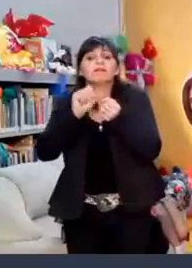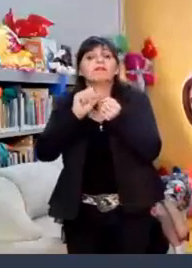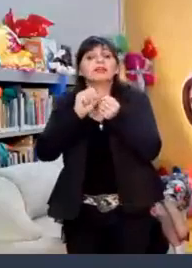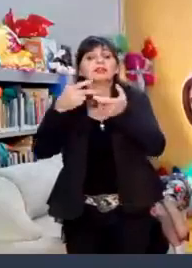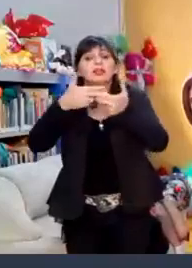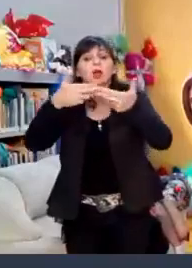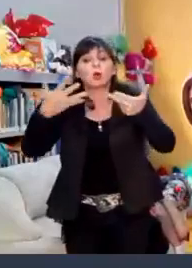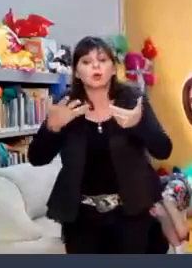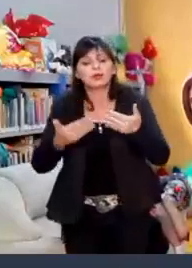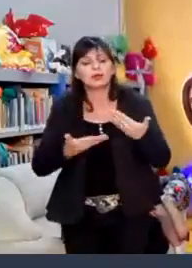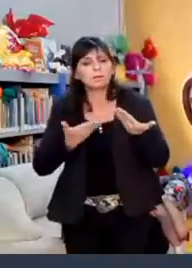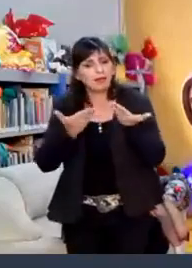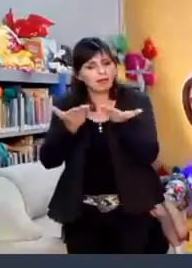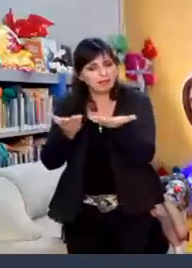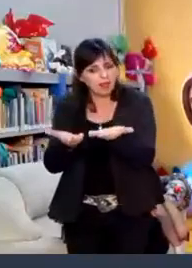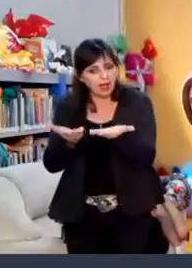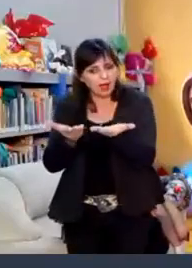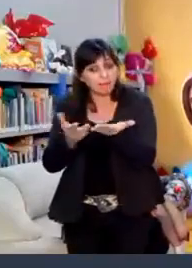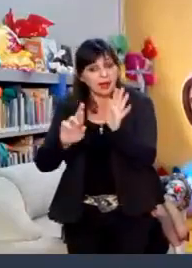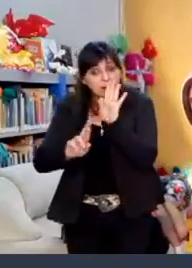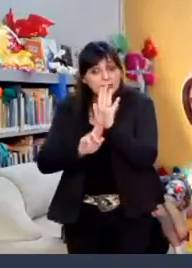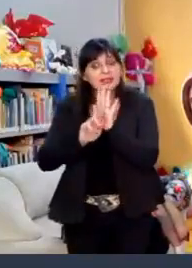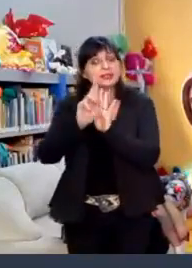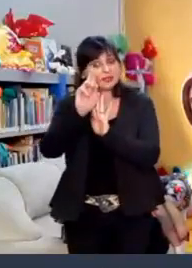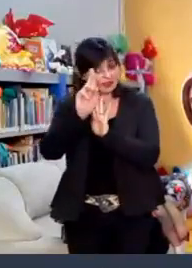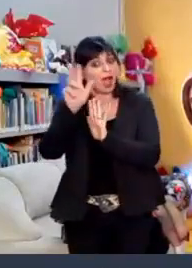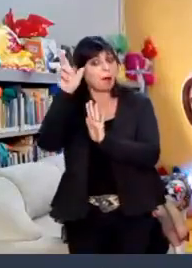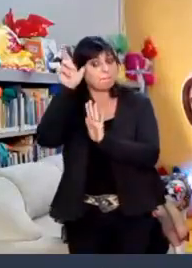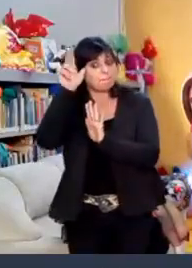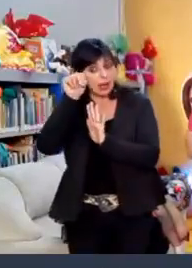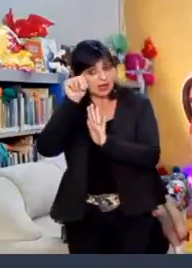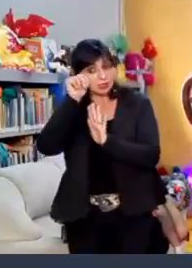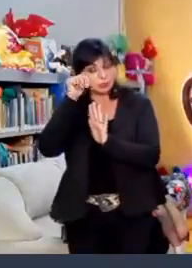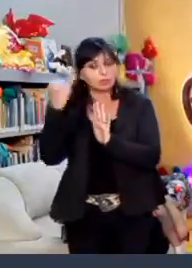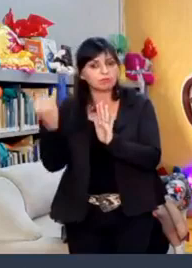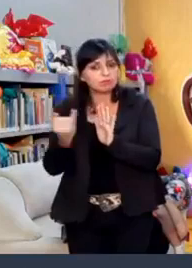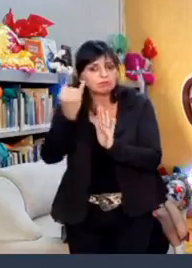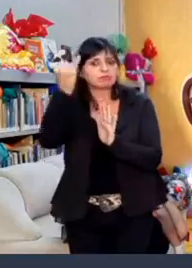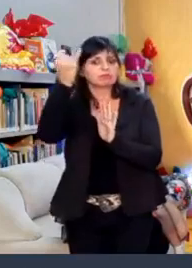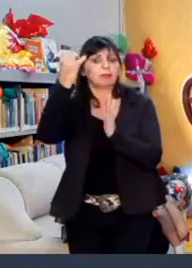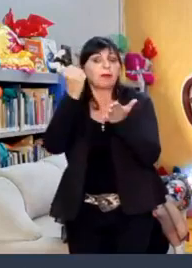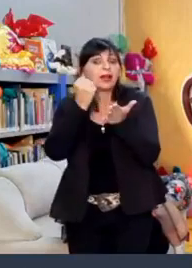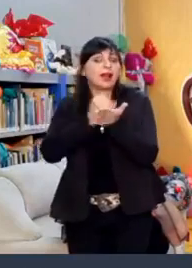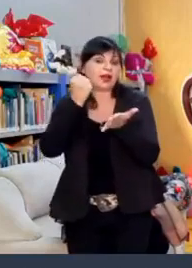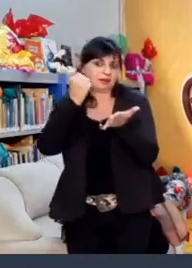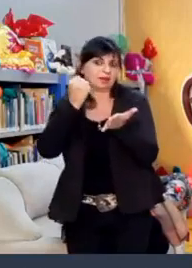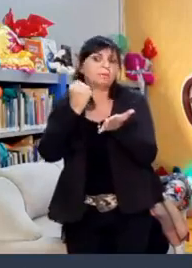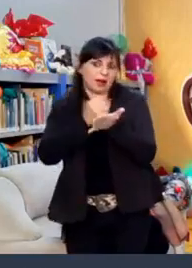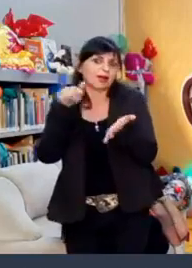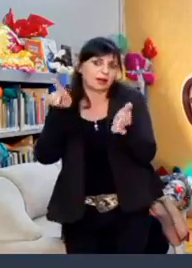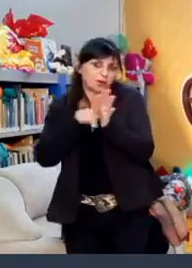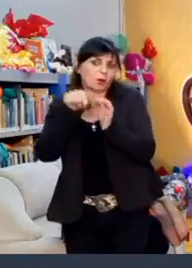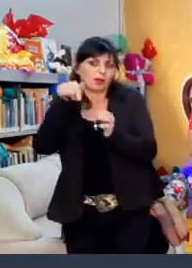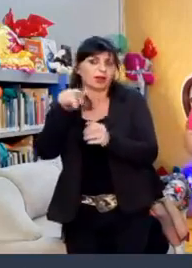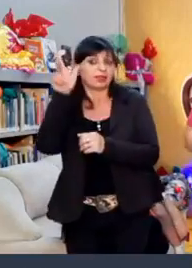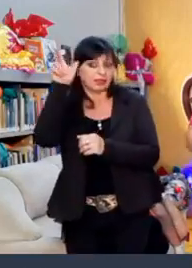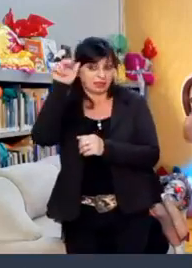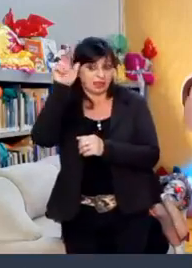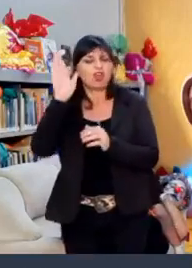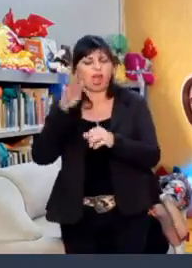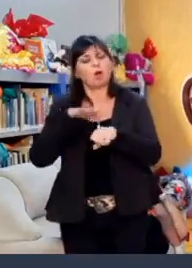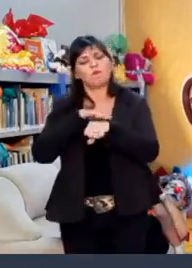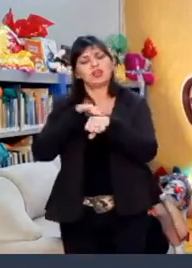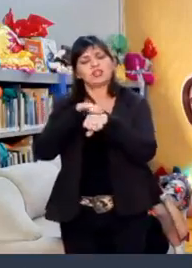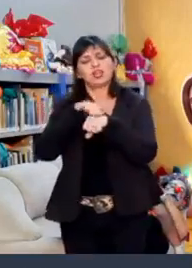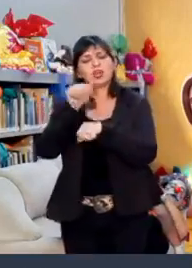trazer elementos para valorizar as datas. Em conversas com uma senhora